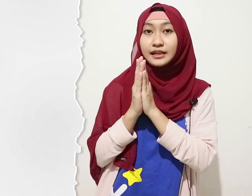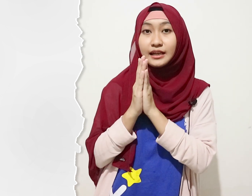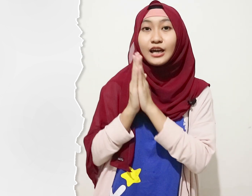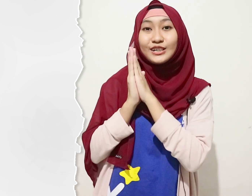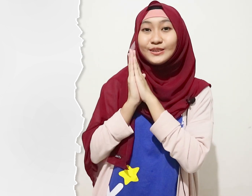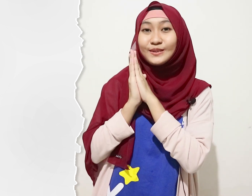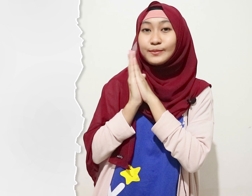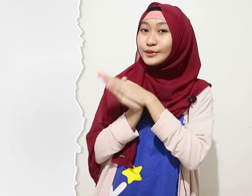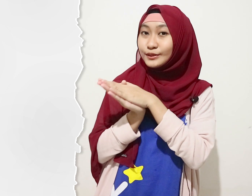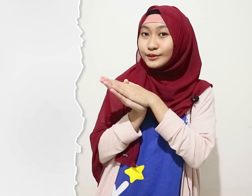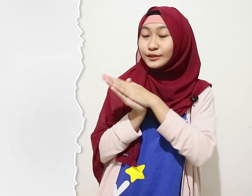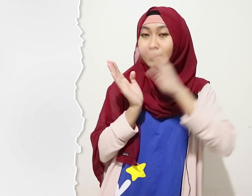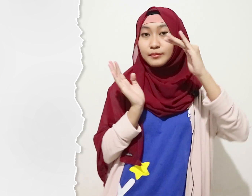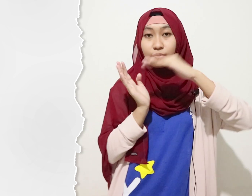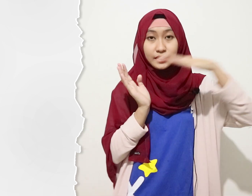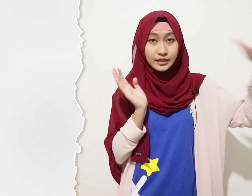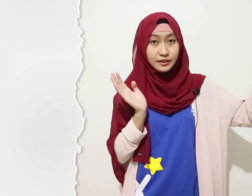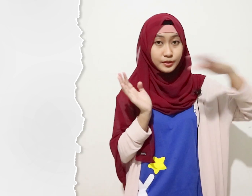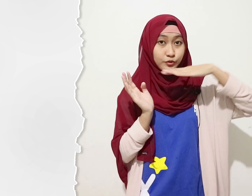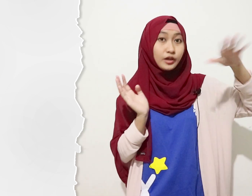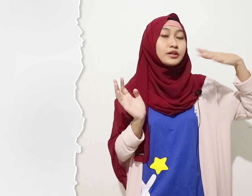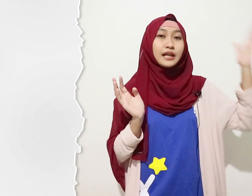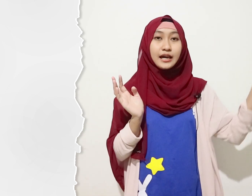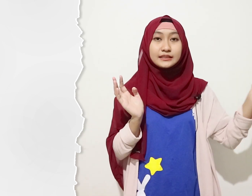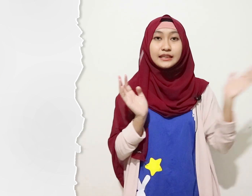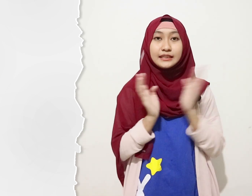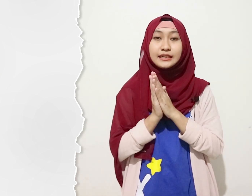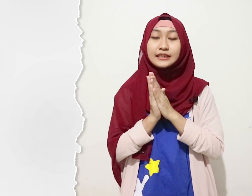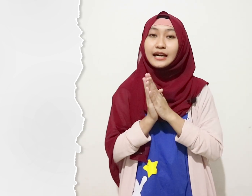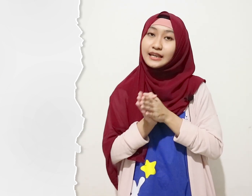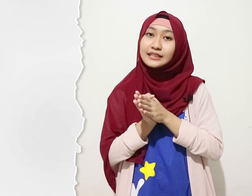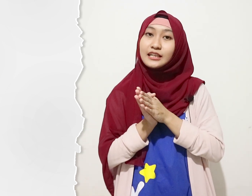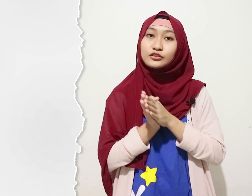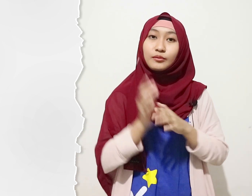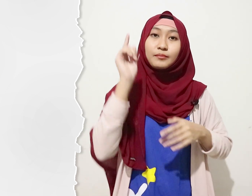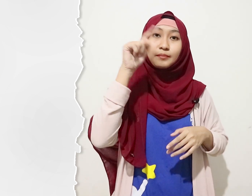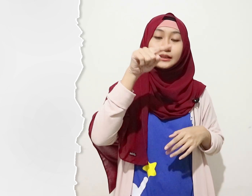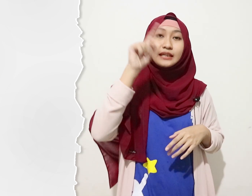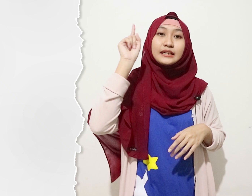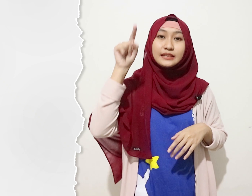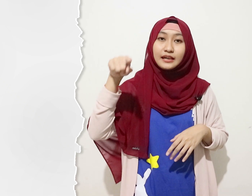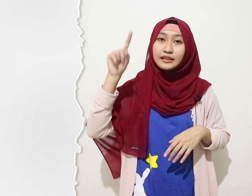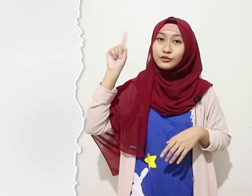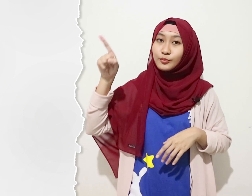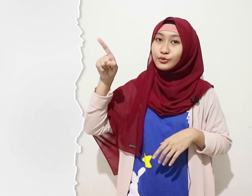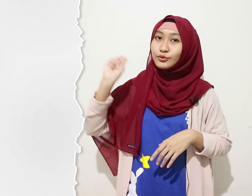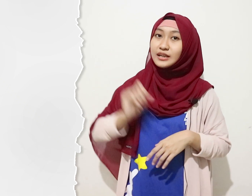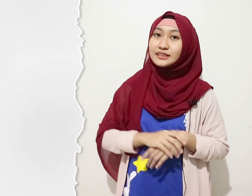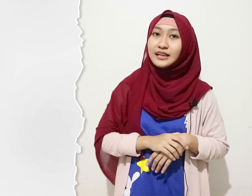adalah 20. Nah, bawahnya ini penyebutnya kan udah hilang. Jadi kita kalikan aja langsung 4 dikali 20, hasilnya